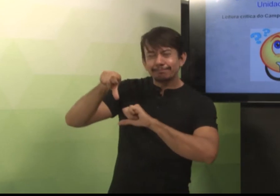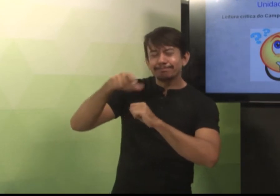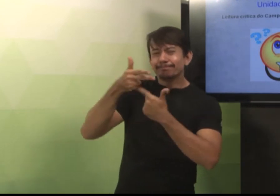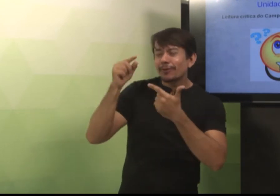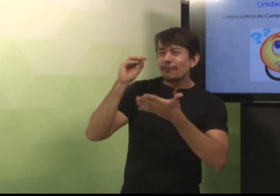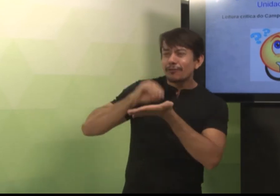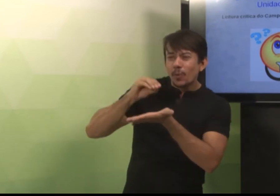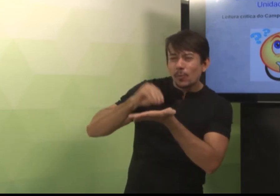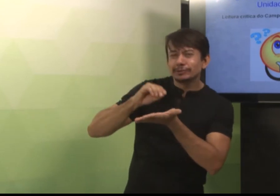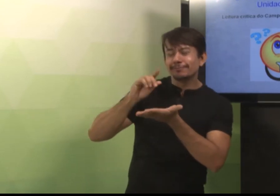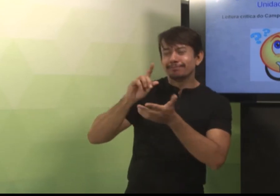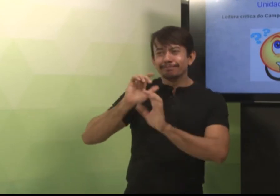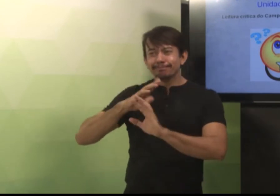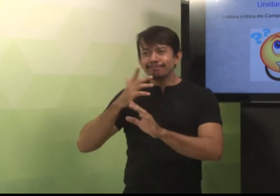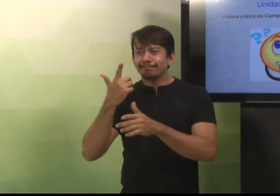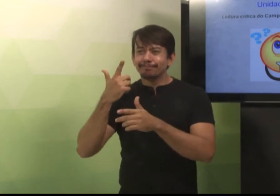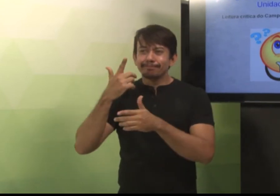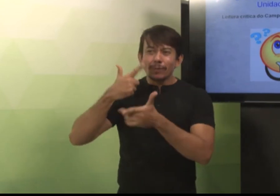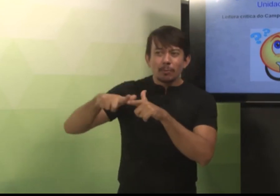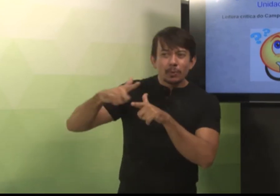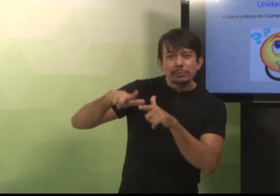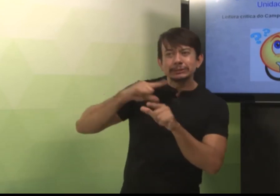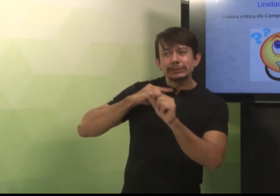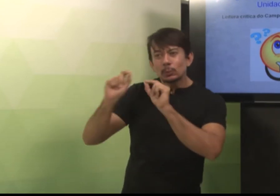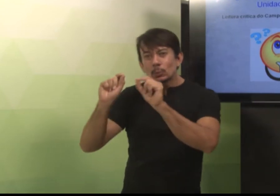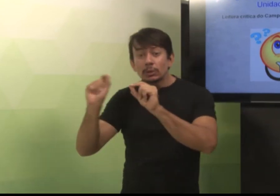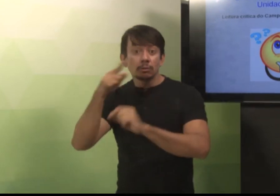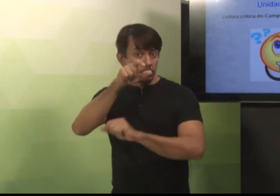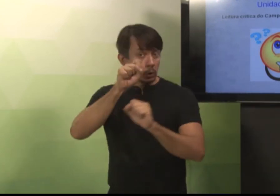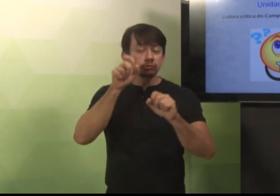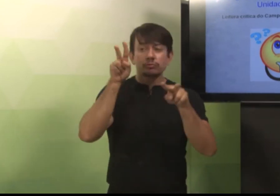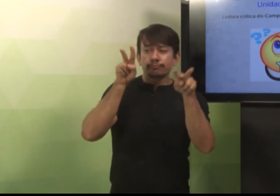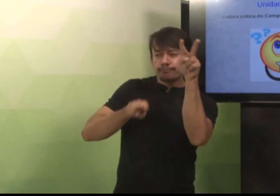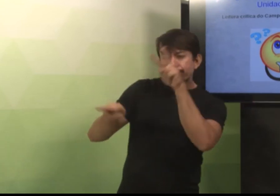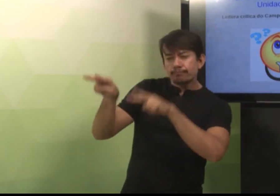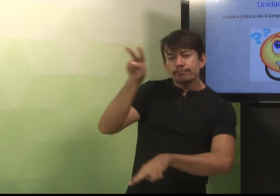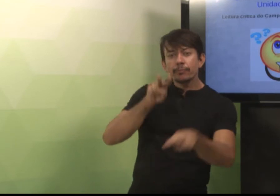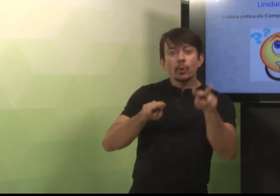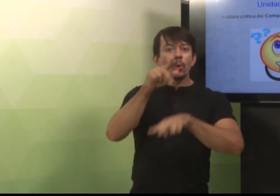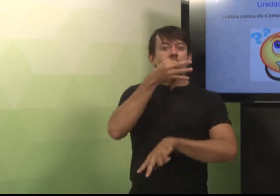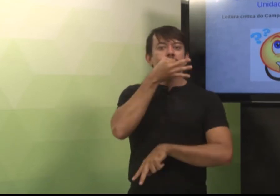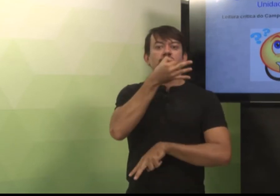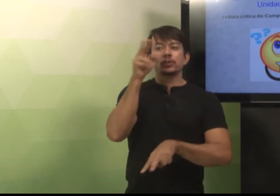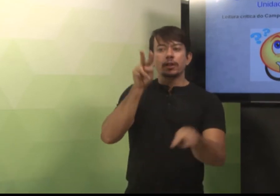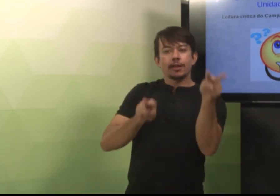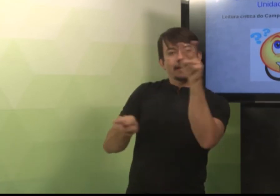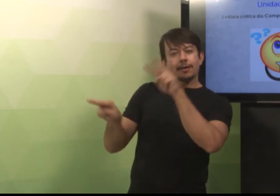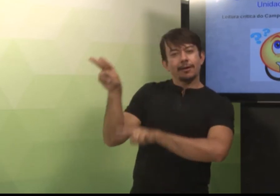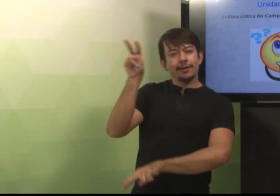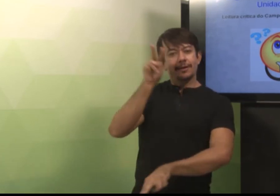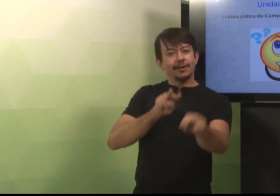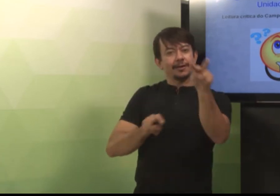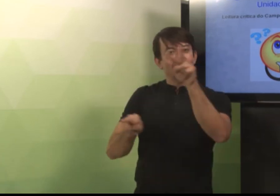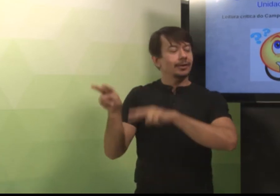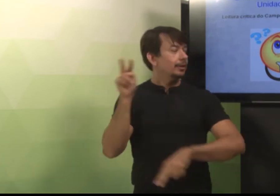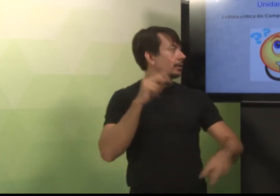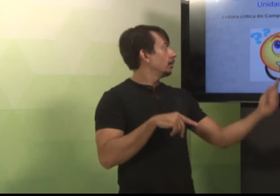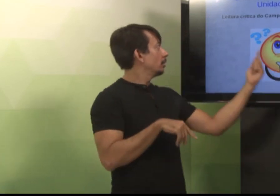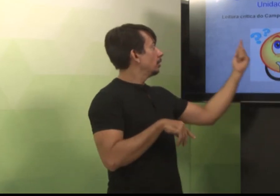crítica desse contexto escolar observado. O que falta? Então, você fará a sua leitura crítica no campo